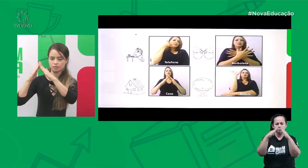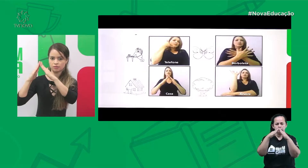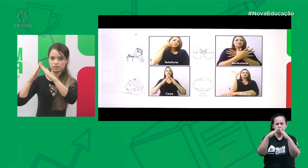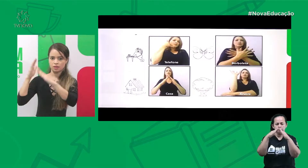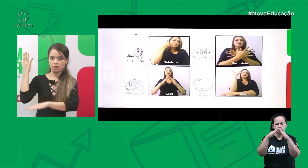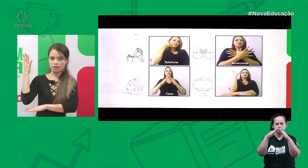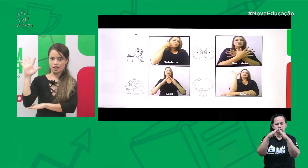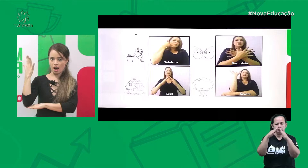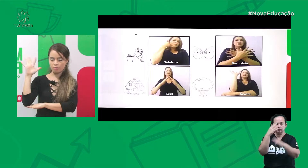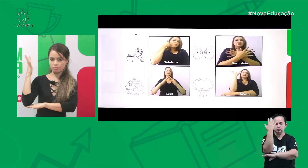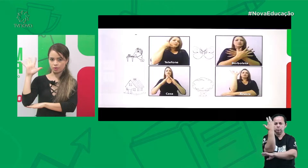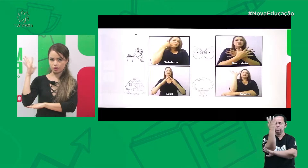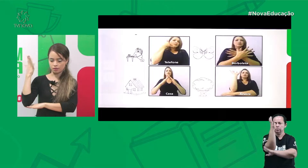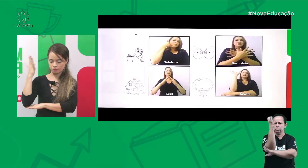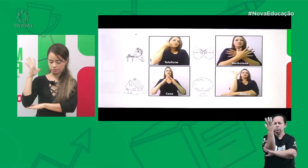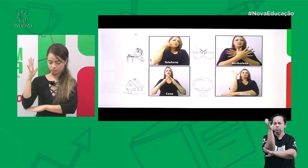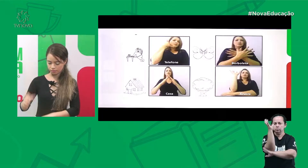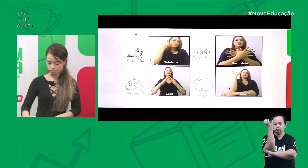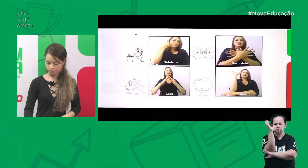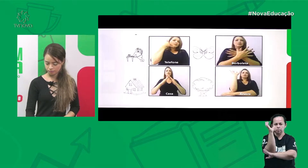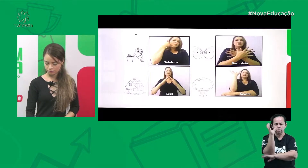casa e árvore.